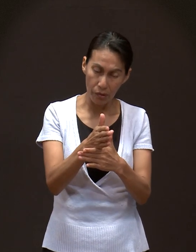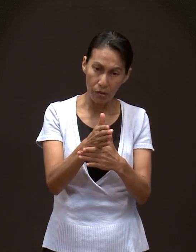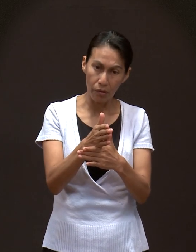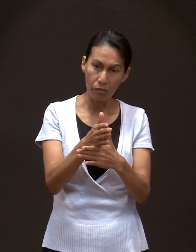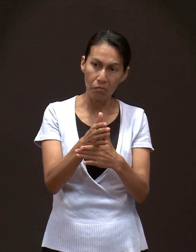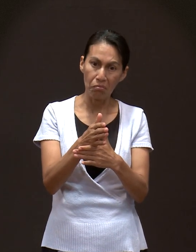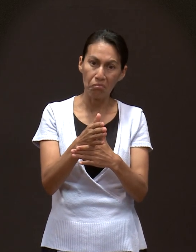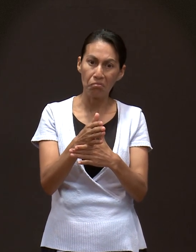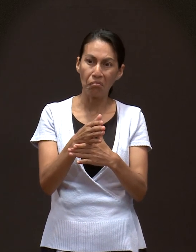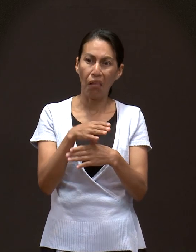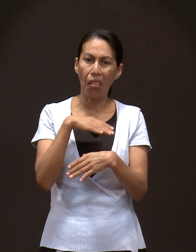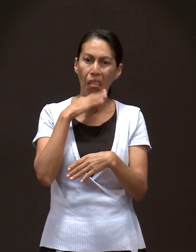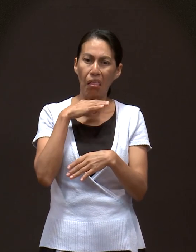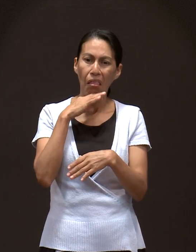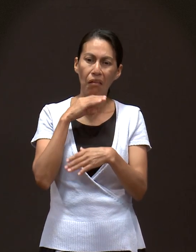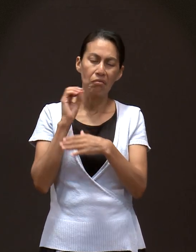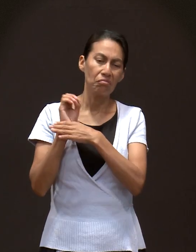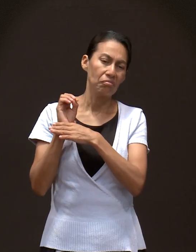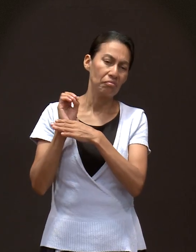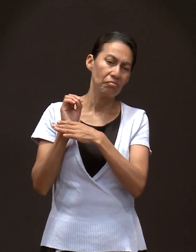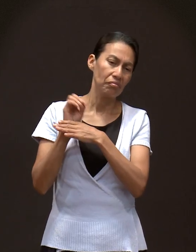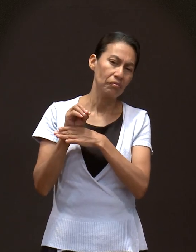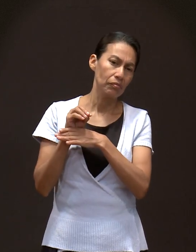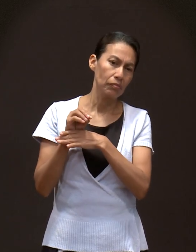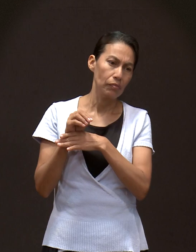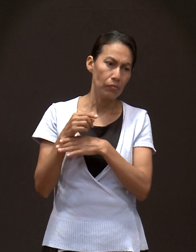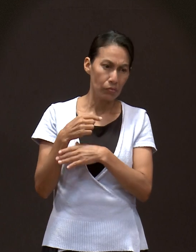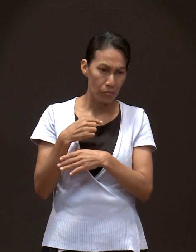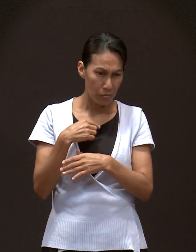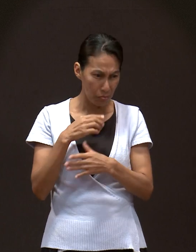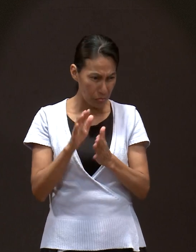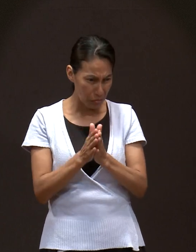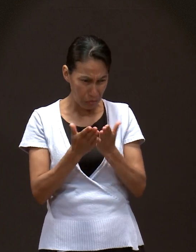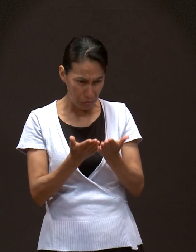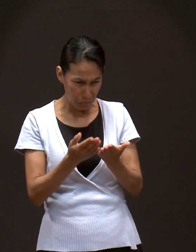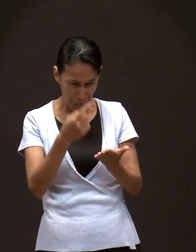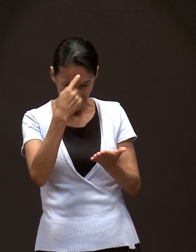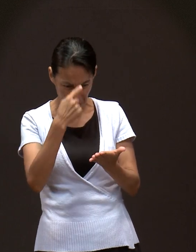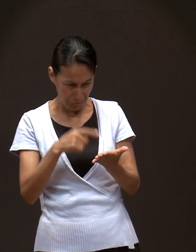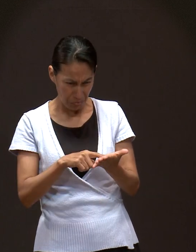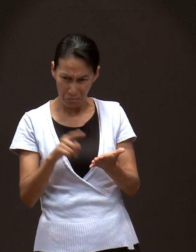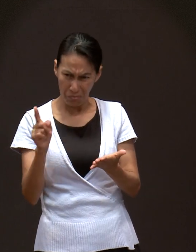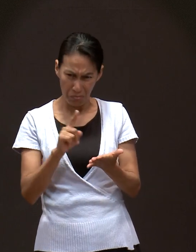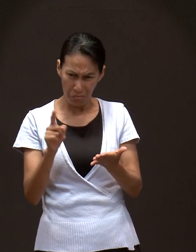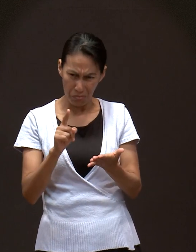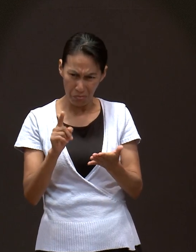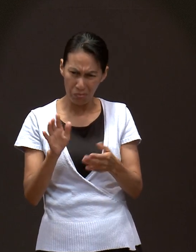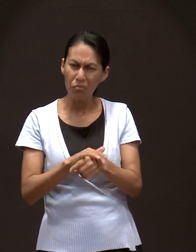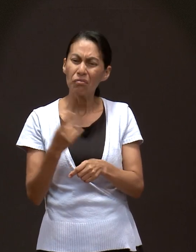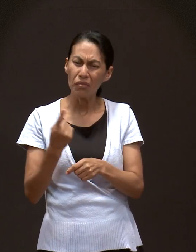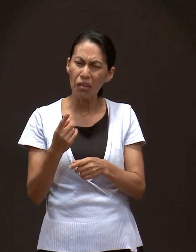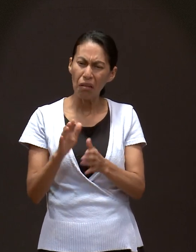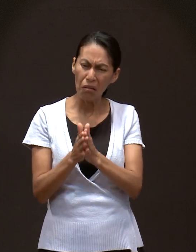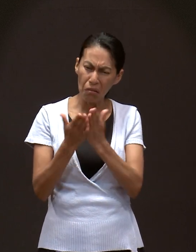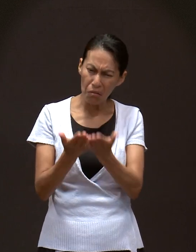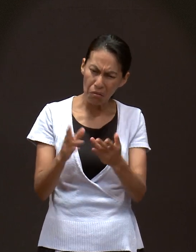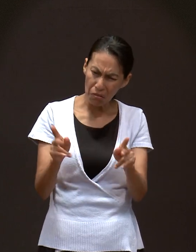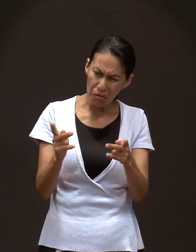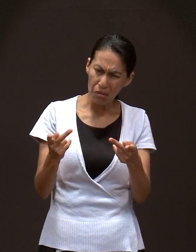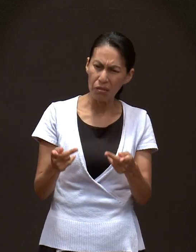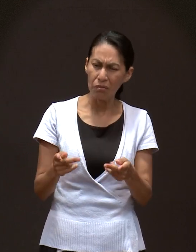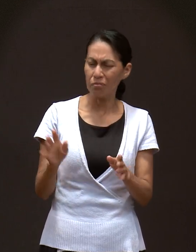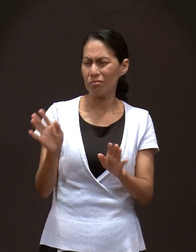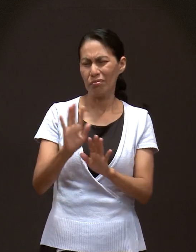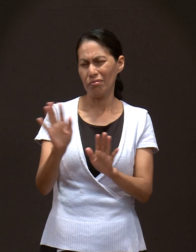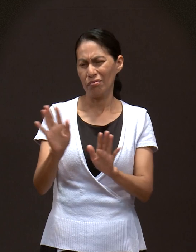ignoraron. Pasé con una persona. Me dijo, no, yo no creo en los libros. Yo no sé por qué venden libros. Y eso fue el duro